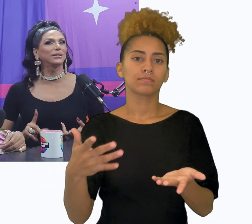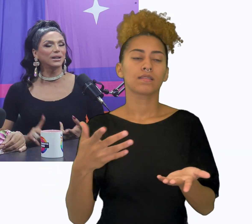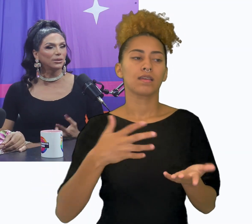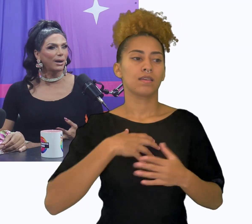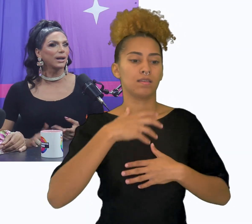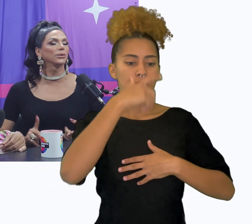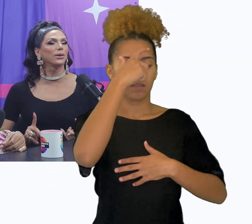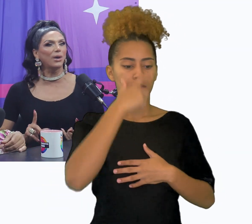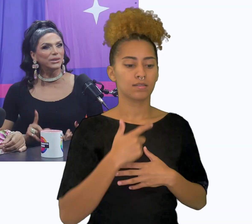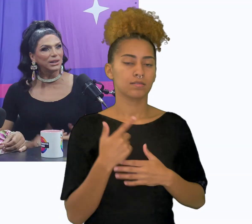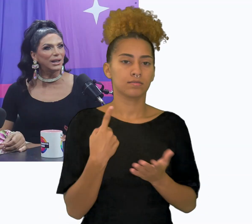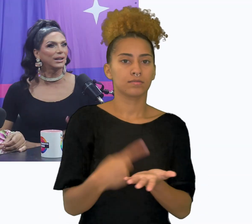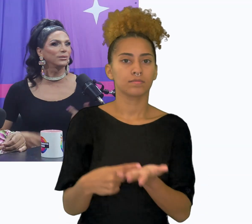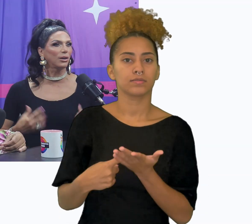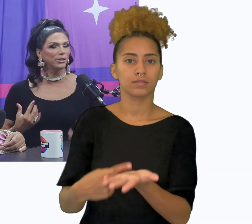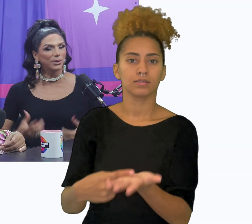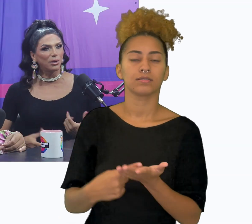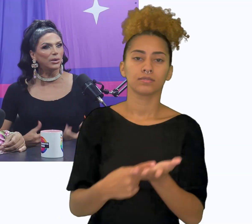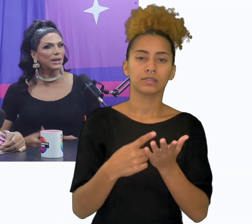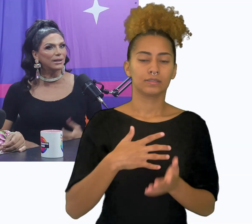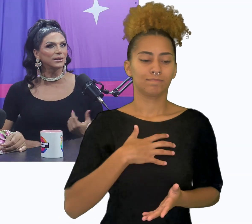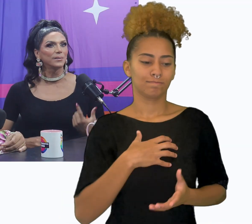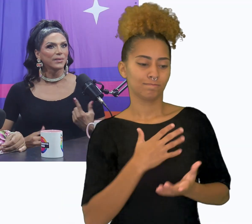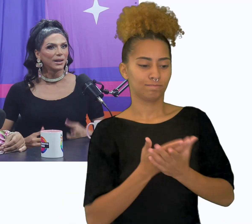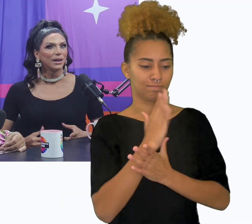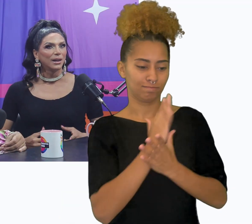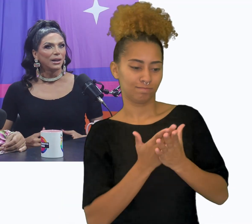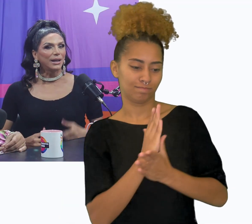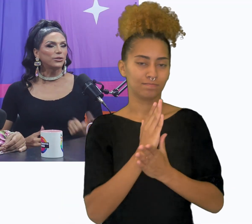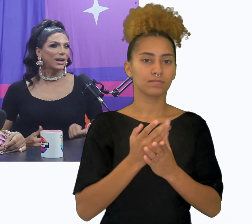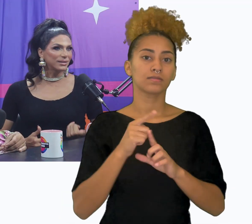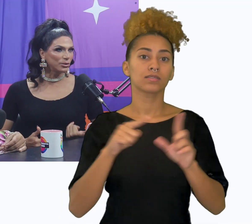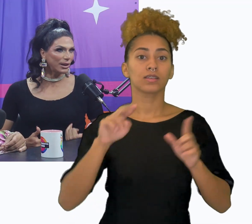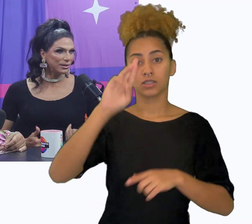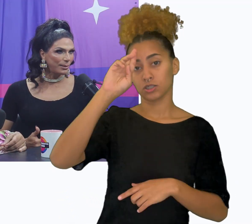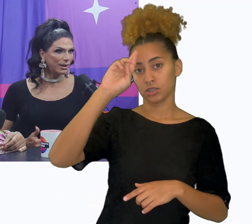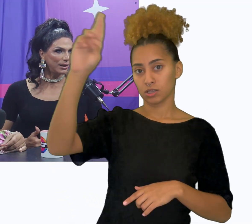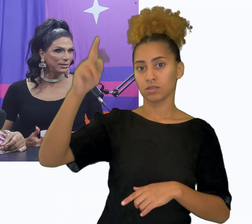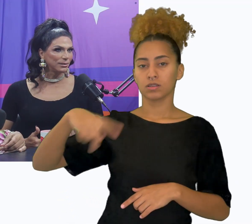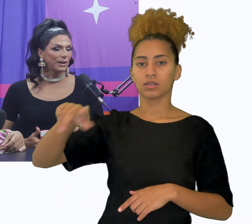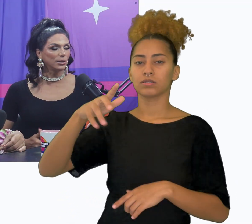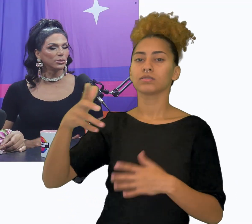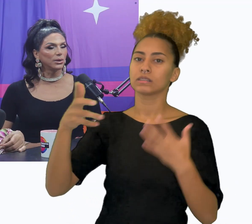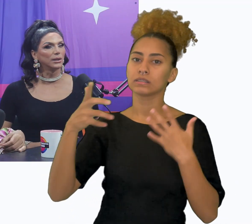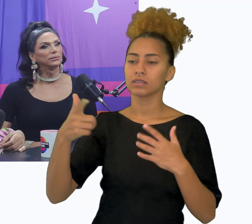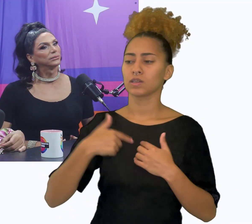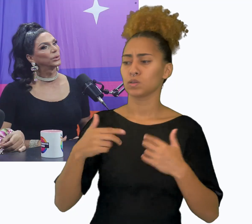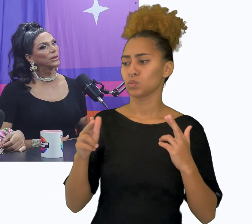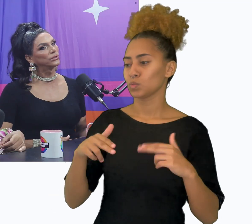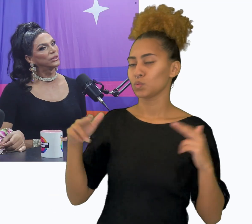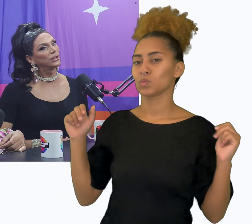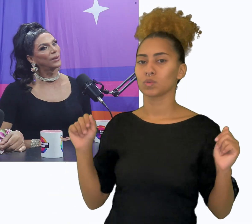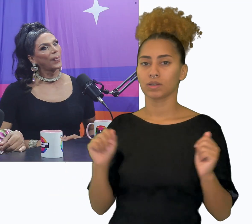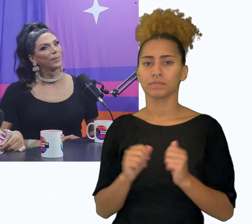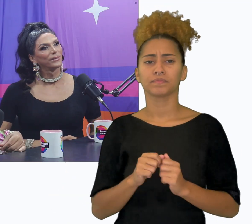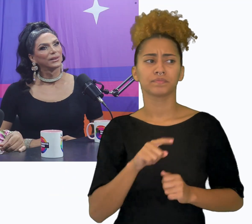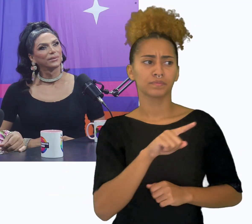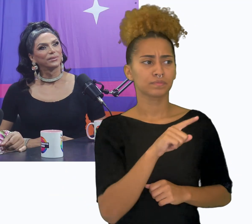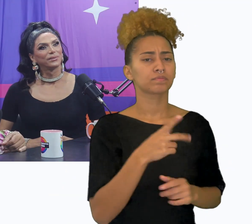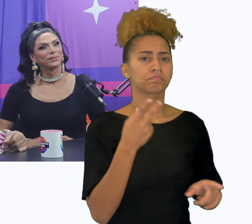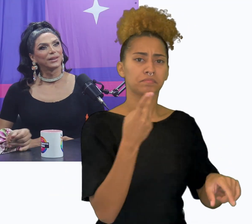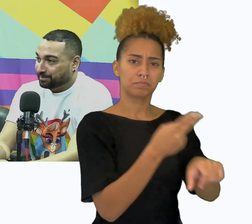se movimentando, marcando uma quadrilha, aquilo talvez me incomodasse. E a direção já sempre quis, mas eu nunca. E você, tipo